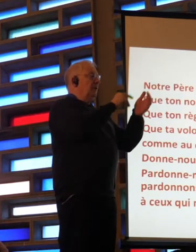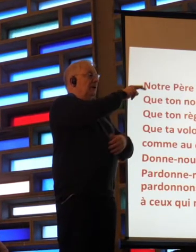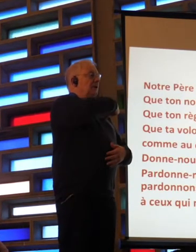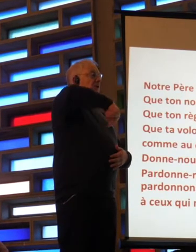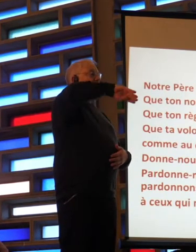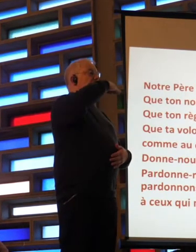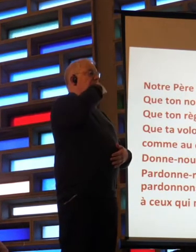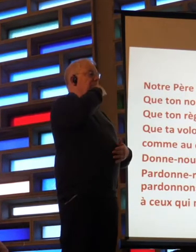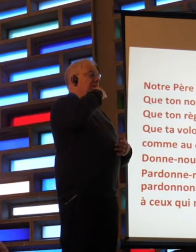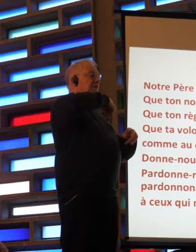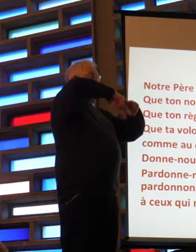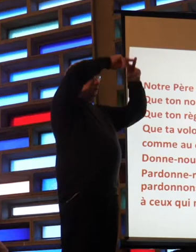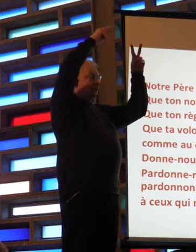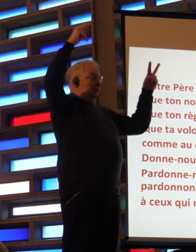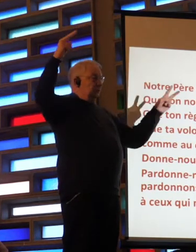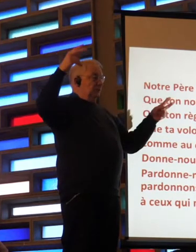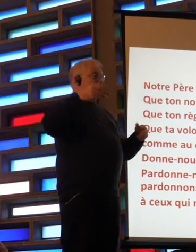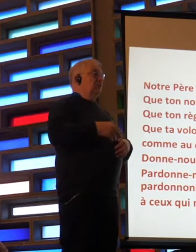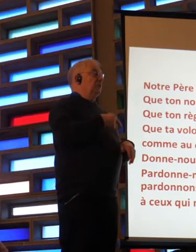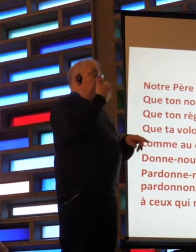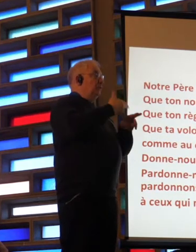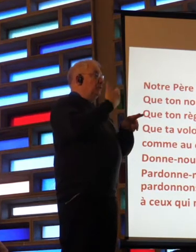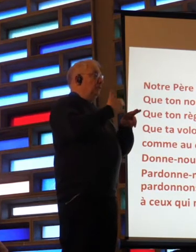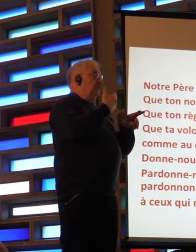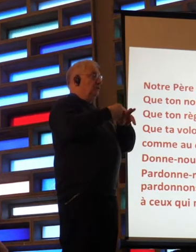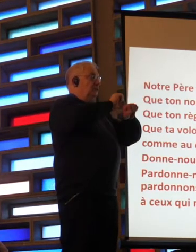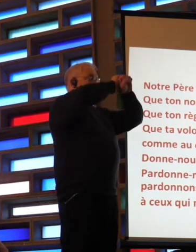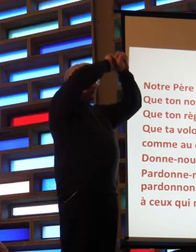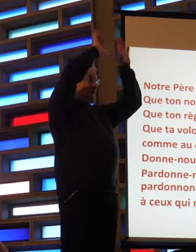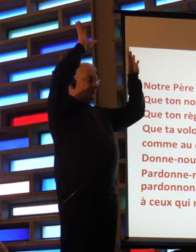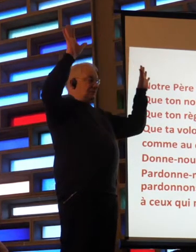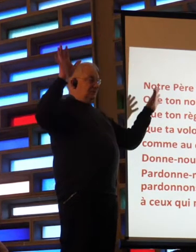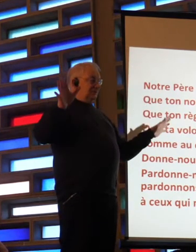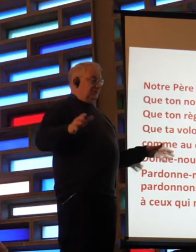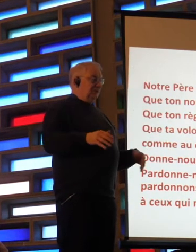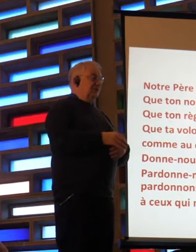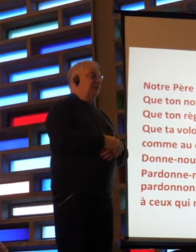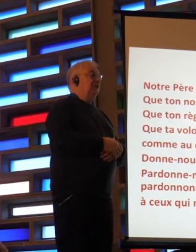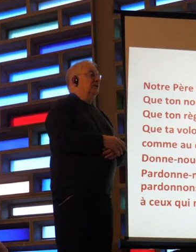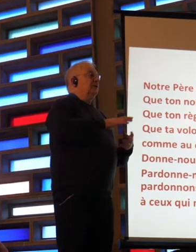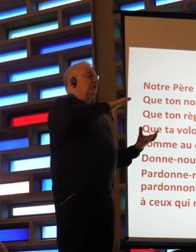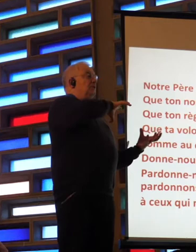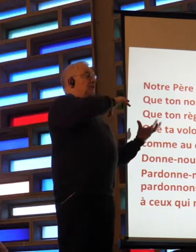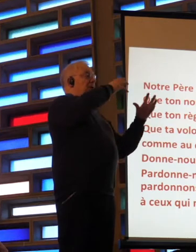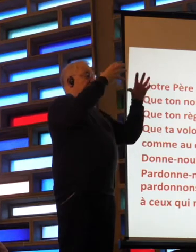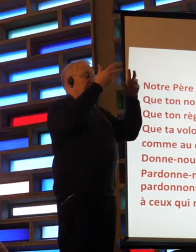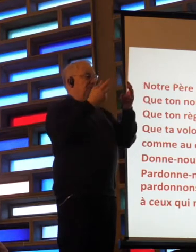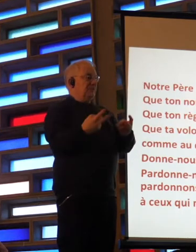Père, qui es aux cieux, que ton nom soit sanctifié, que ton règne